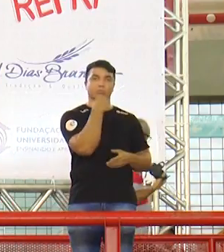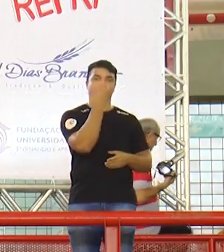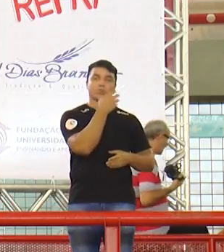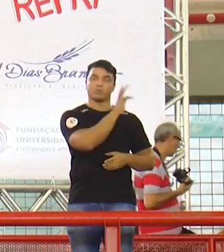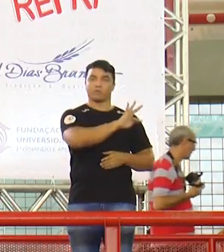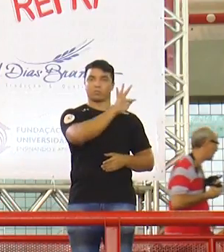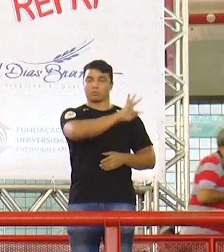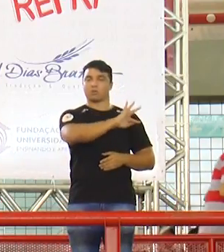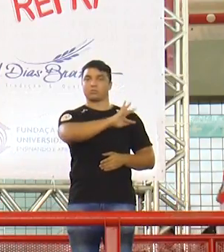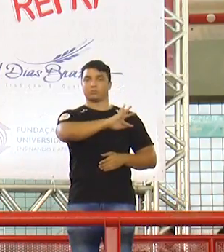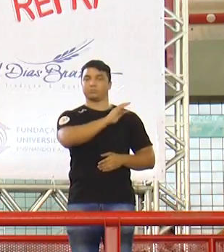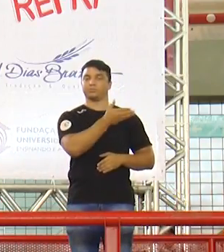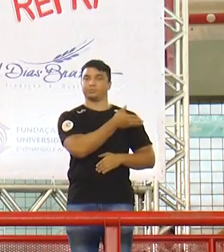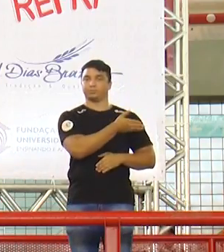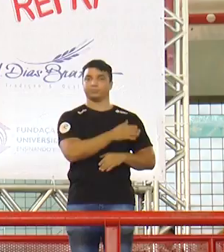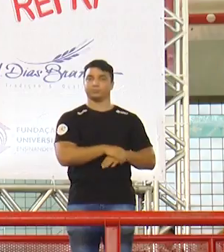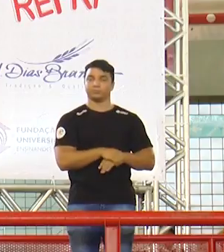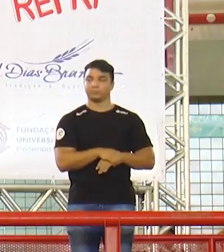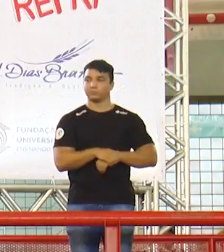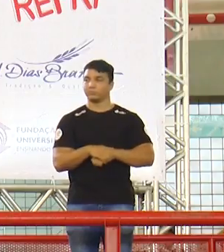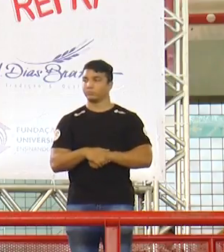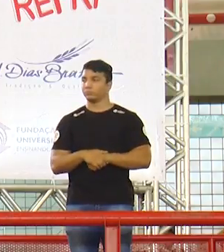a faculdade de música.